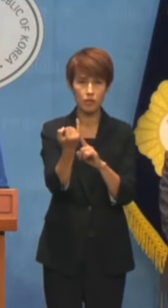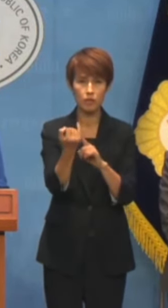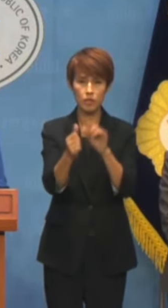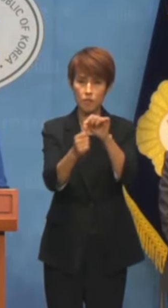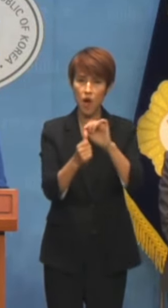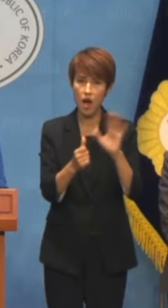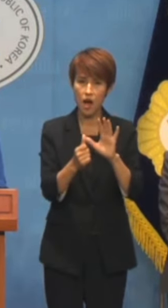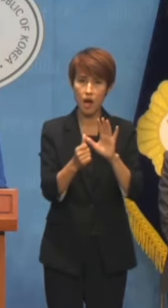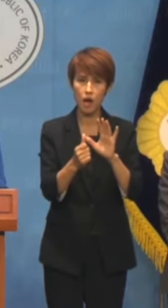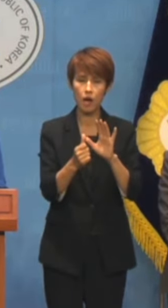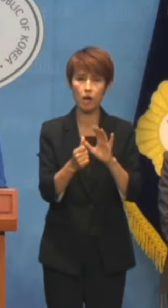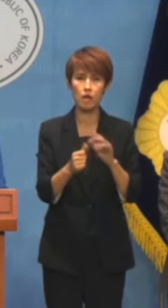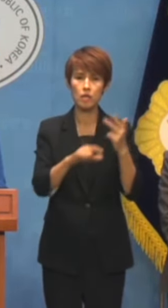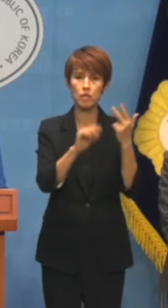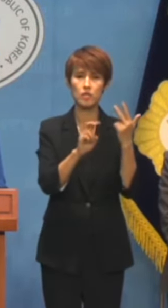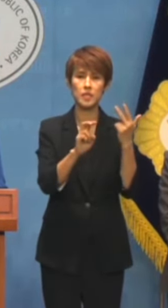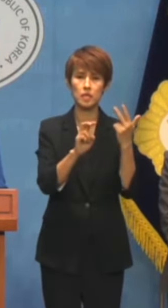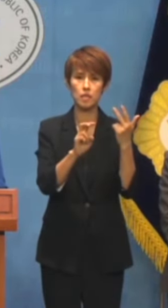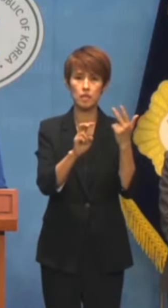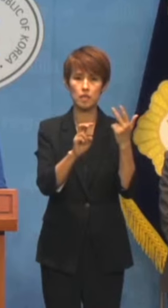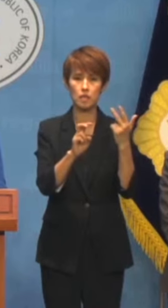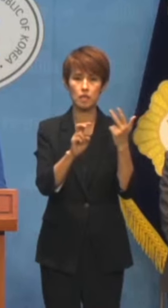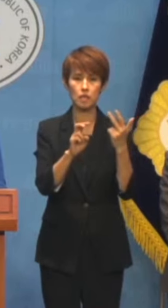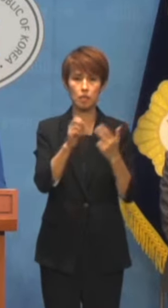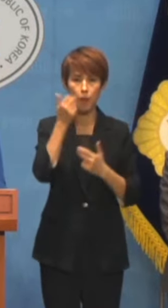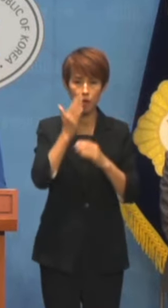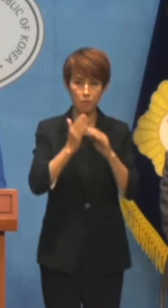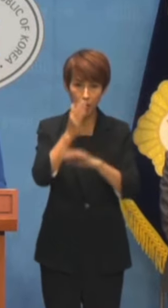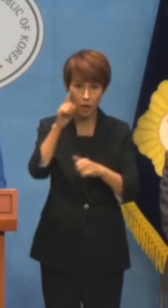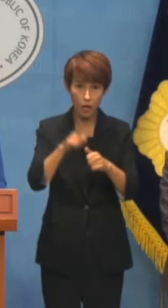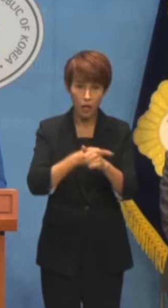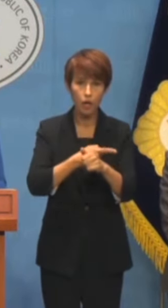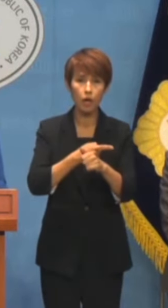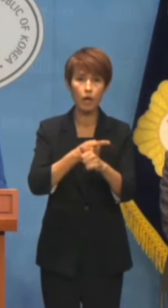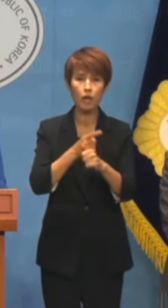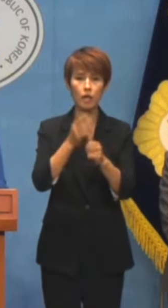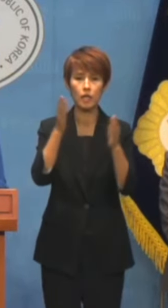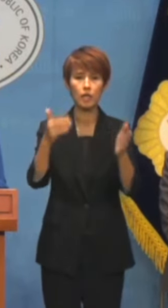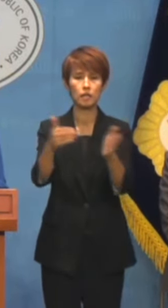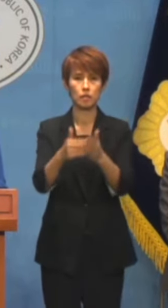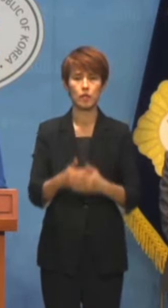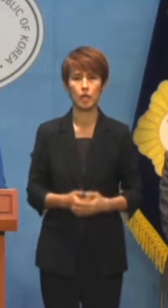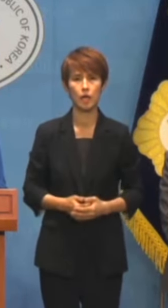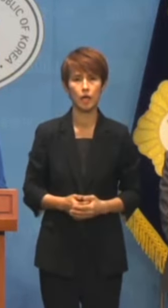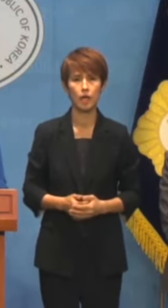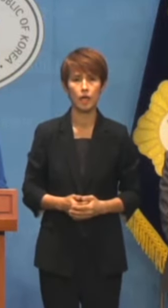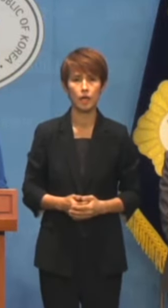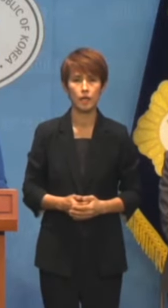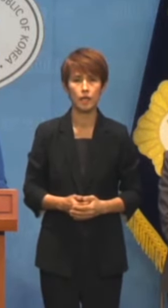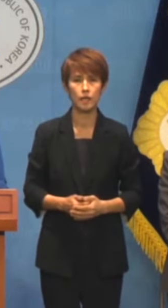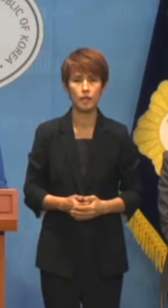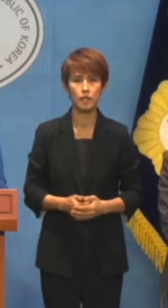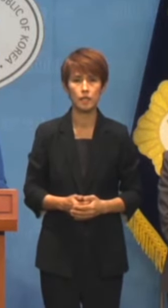임명하지 않는 사이 7월 22일 임기가 끝났습니다. 8개월이 훨씬 넘은 시점이었습니다. 그래서 지금 헌법 소원을